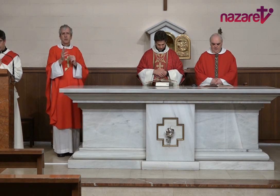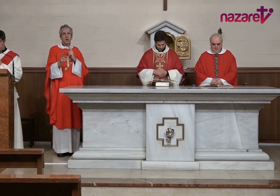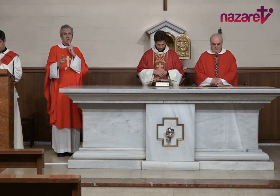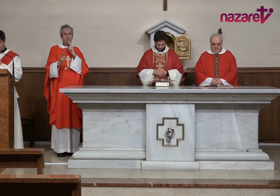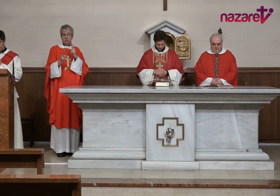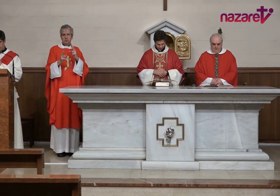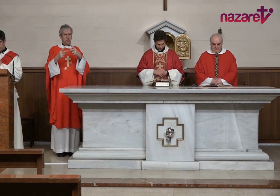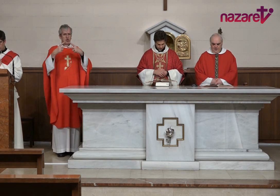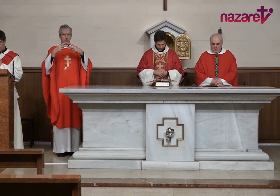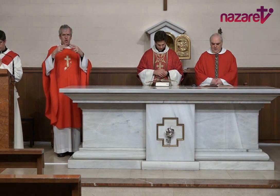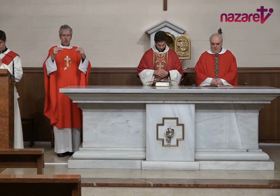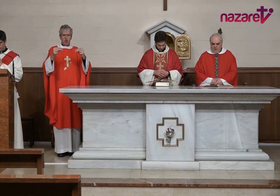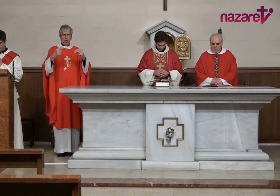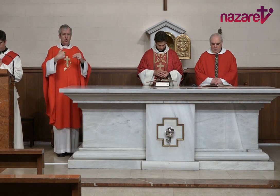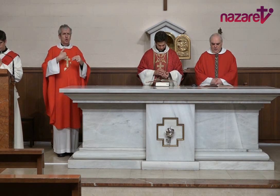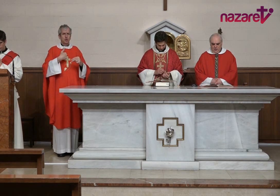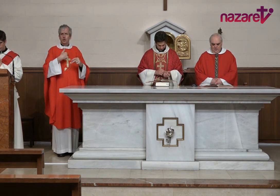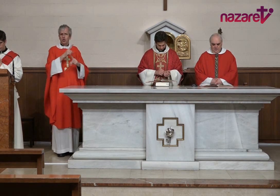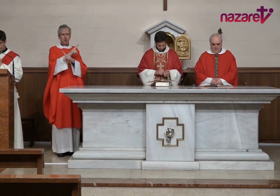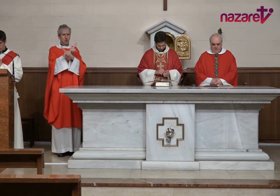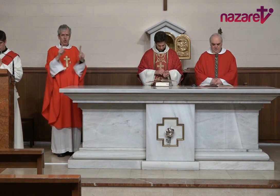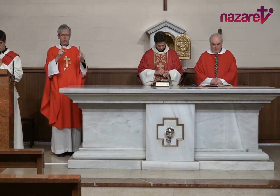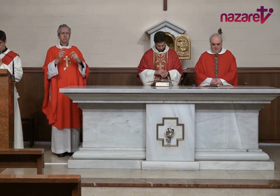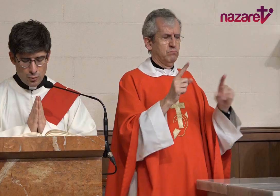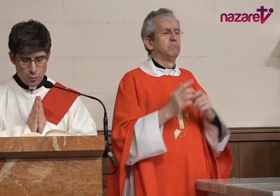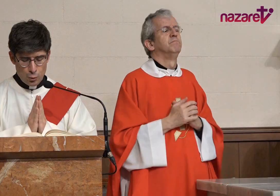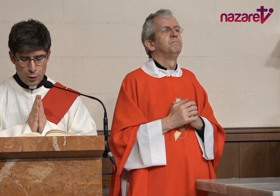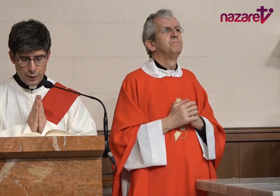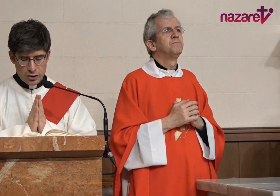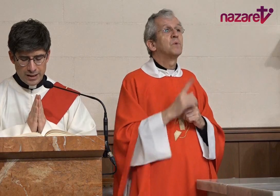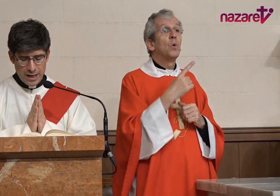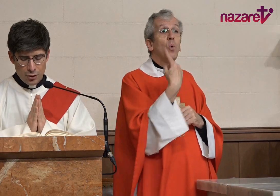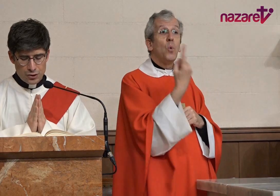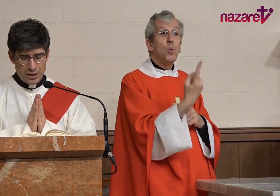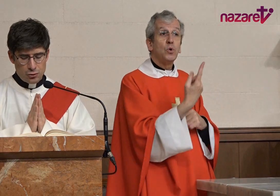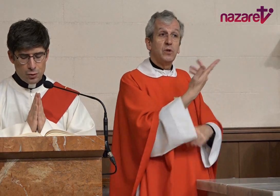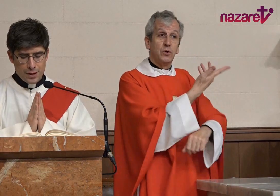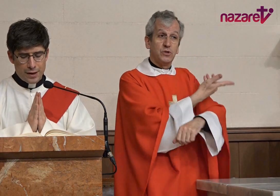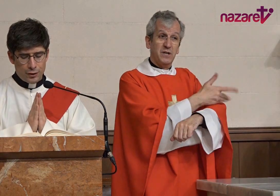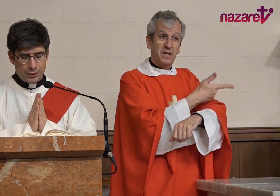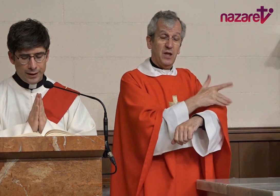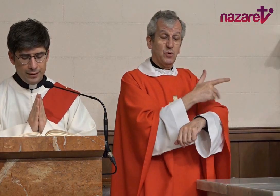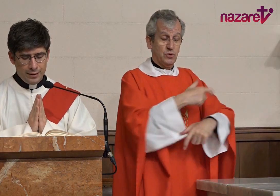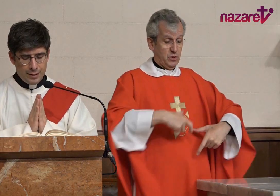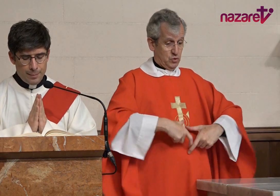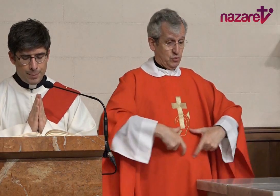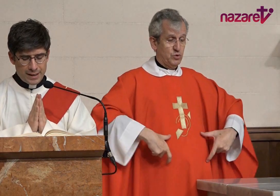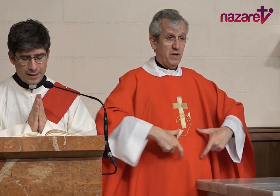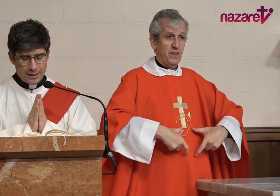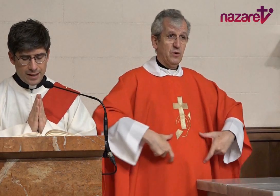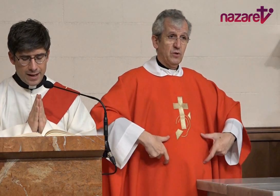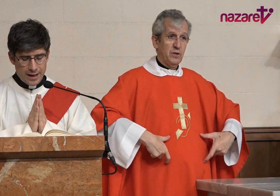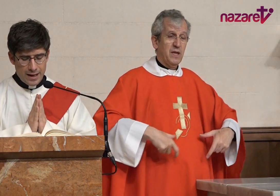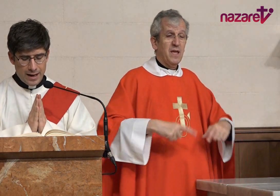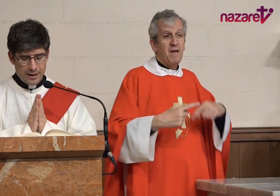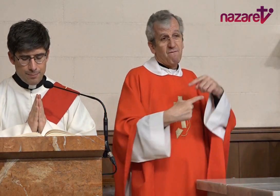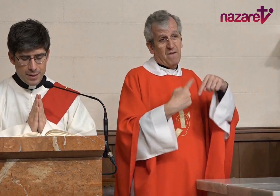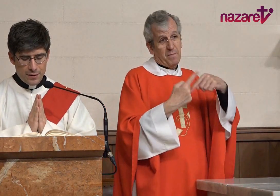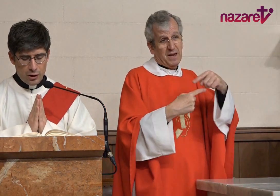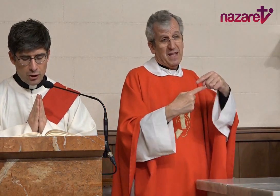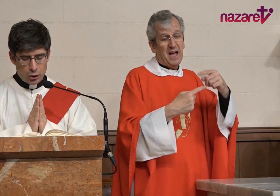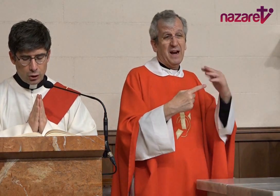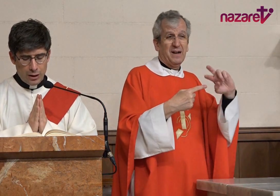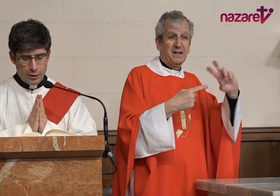Él lo negó, diciendo: No lo soy. Uno de los criados del sumo sacerdote, pariente de aquel a